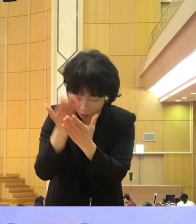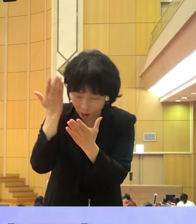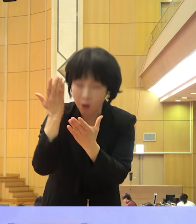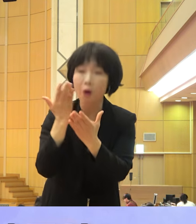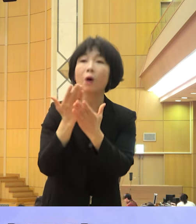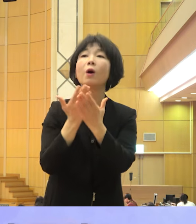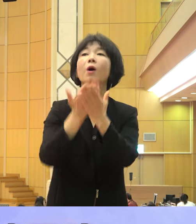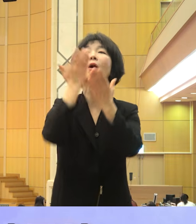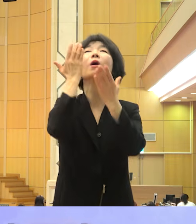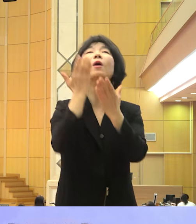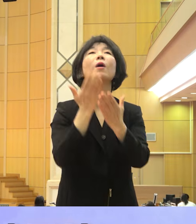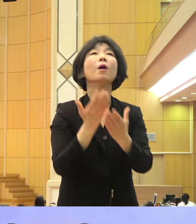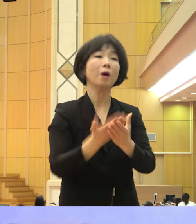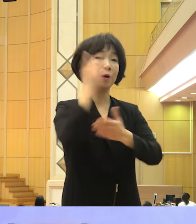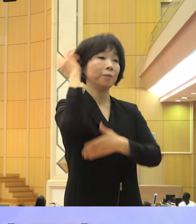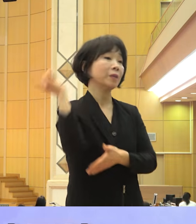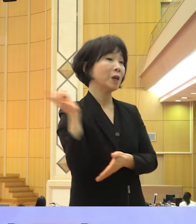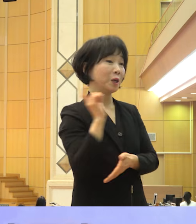임하소서. 영광